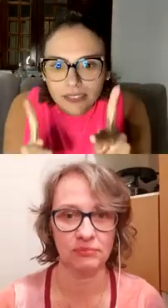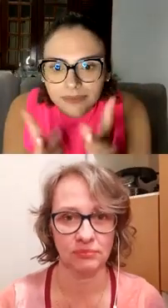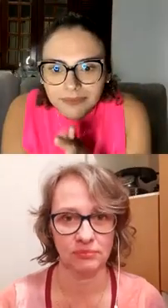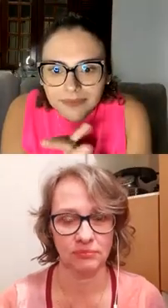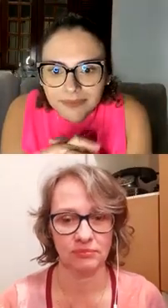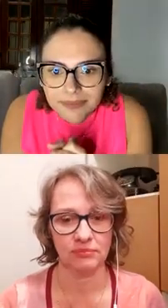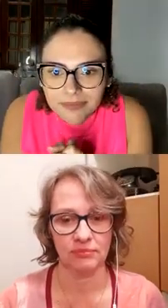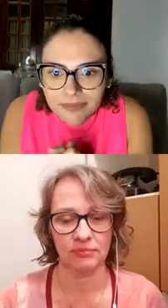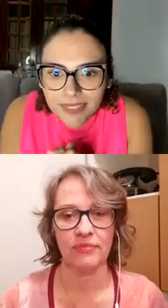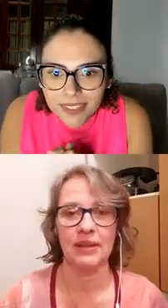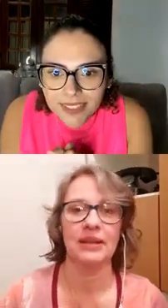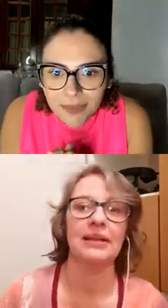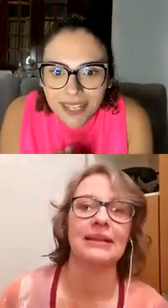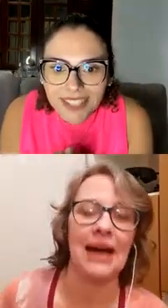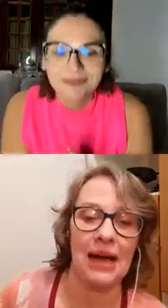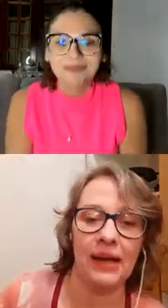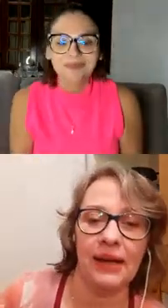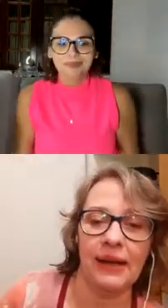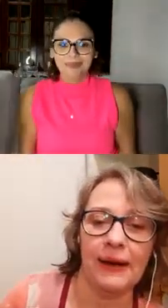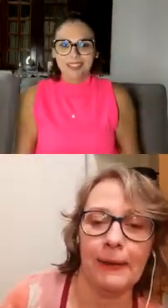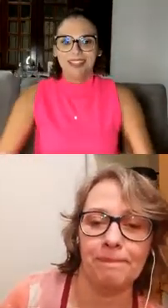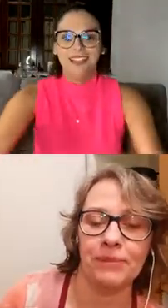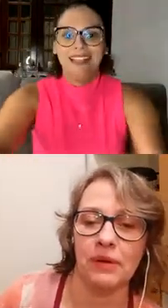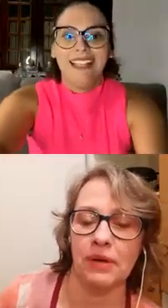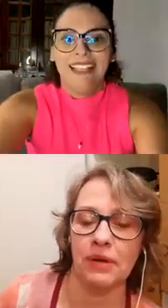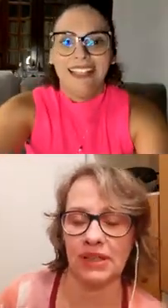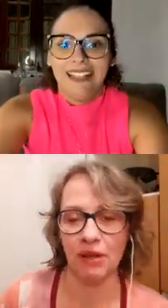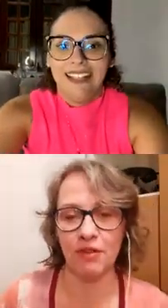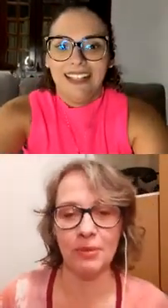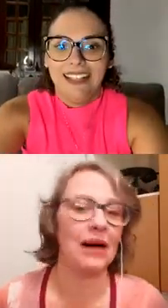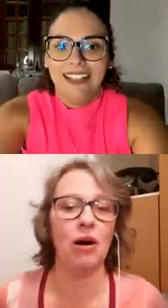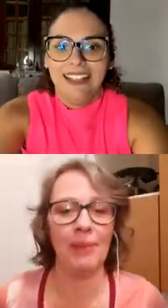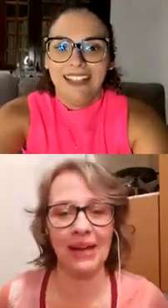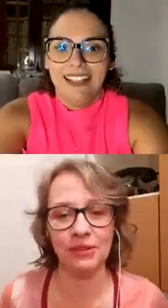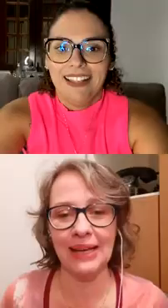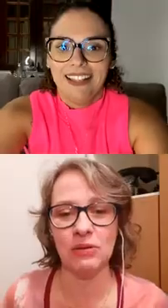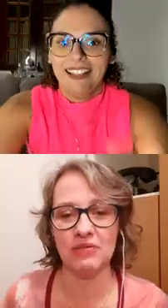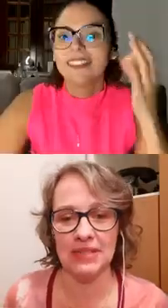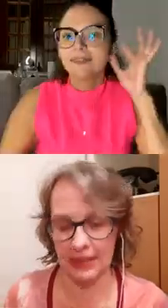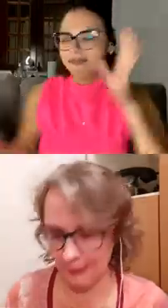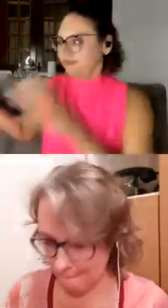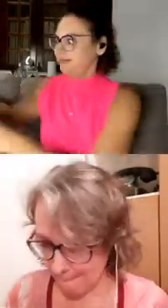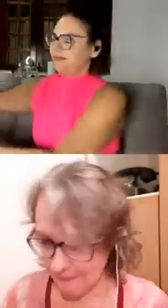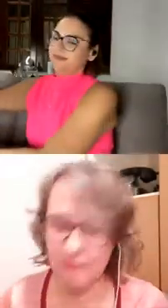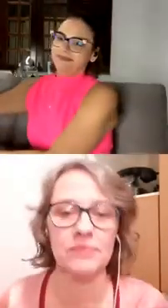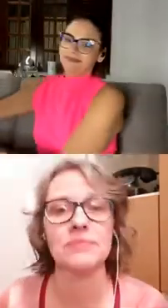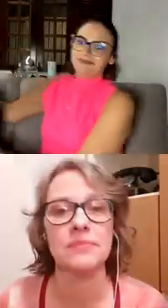ok? Tá, então vamos lá. Roberto tá aí com você?